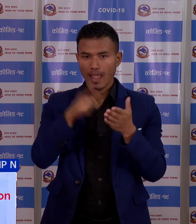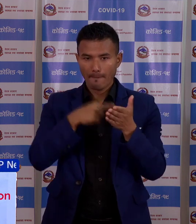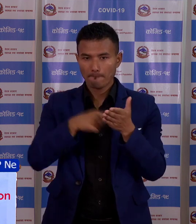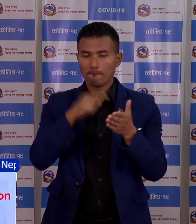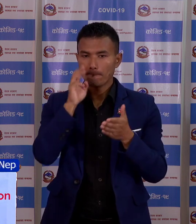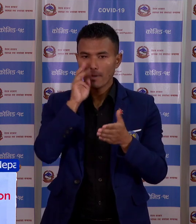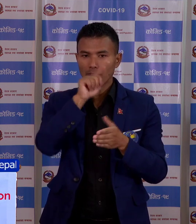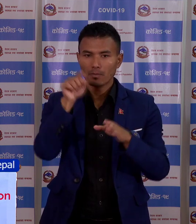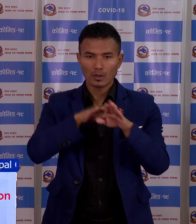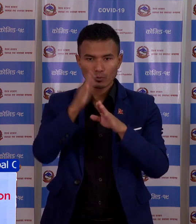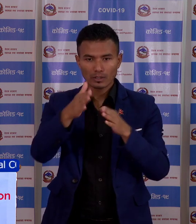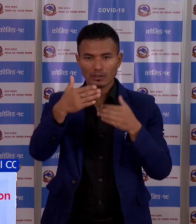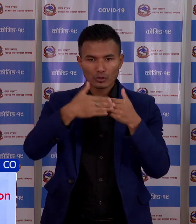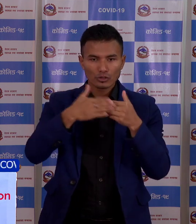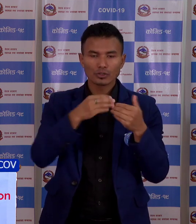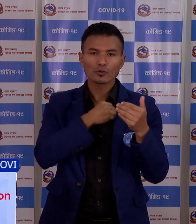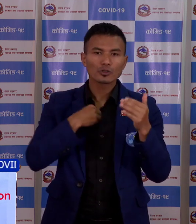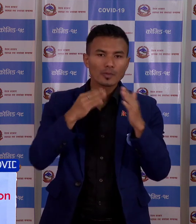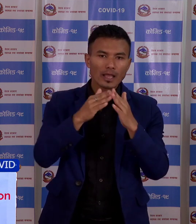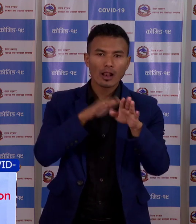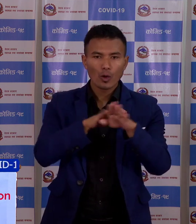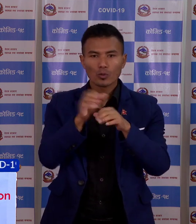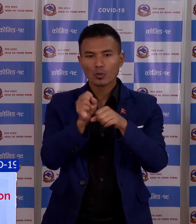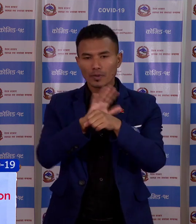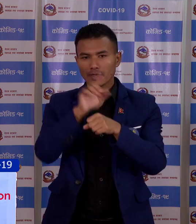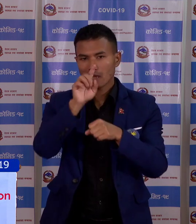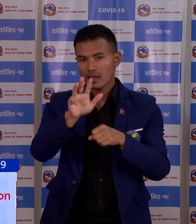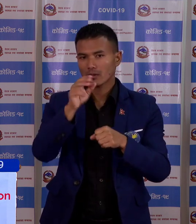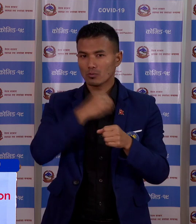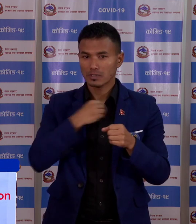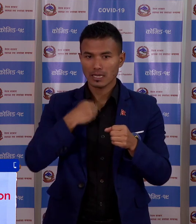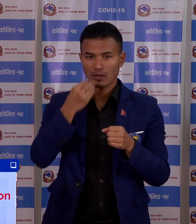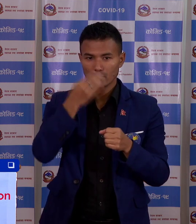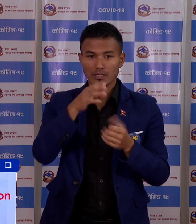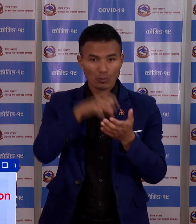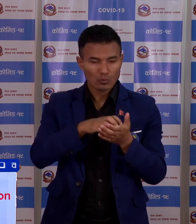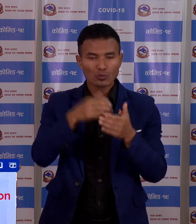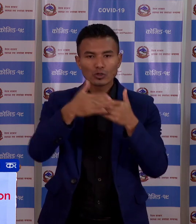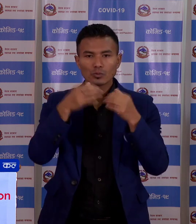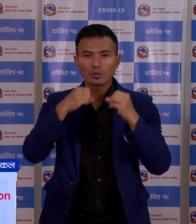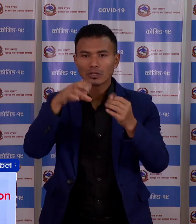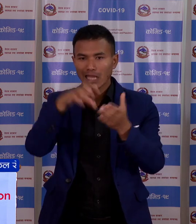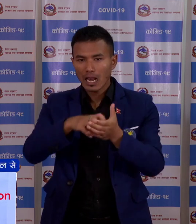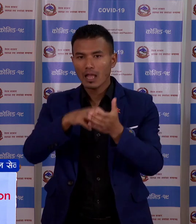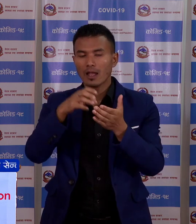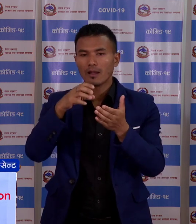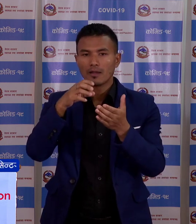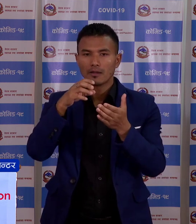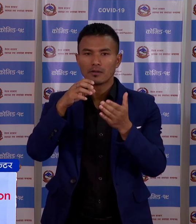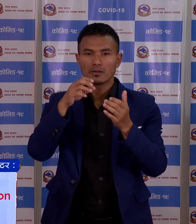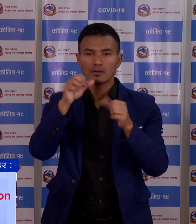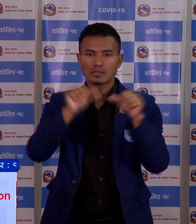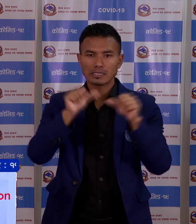हरूमा यहारूले नजिक को अस्पताल हरू जहां COVID-19 को पचार हूंछ नजिक का परयोक्साला हरू जहां